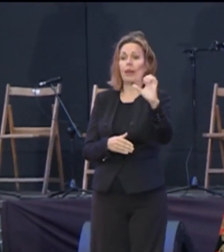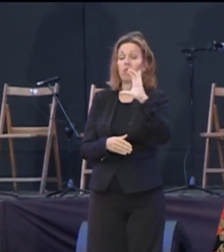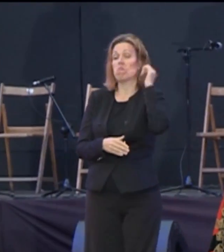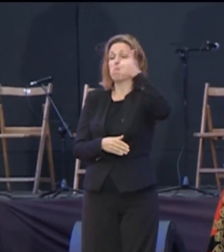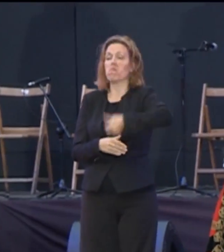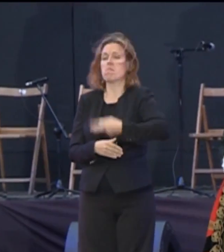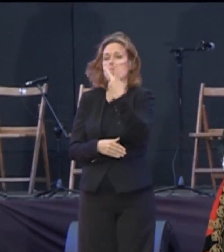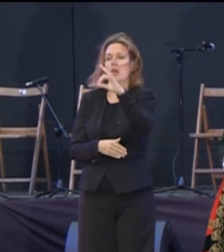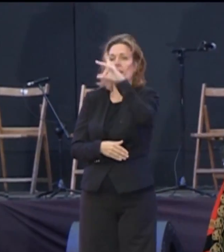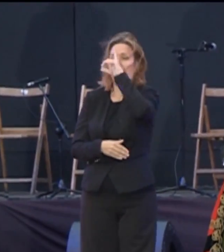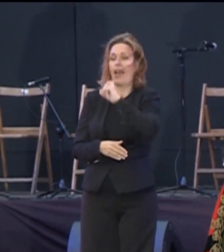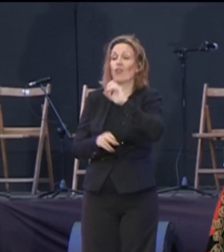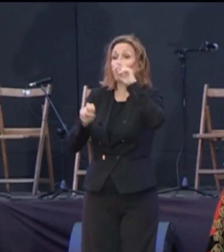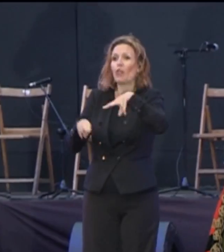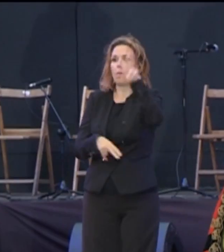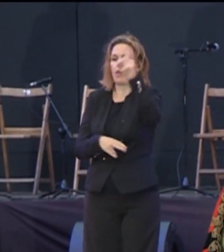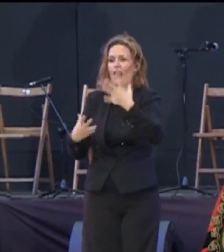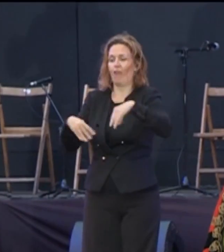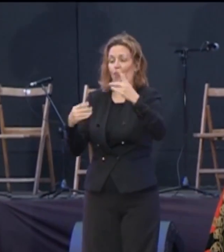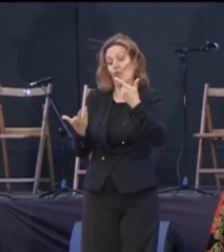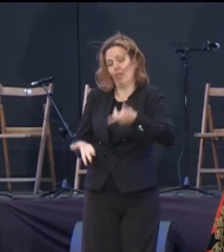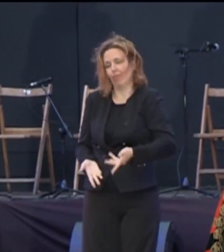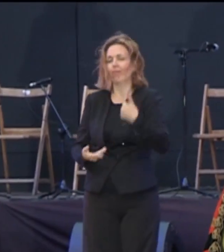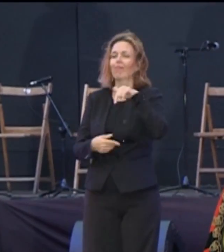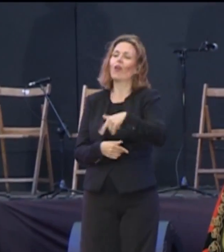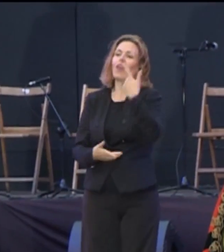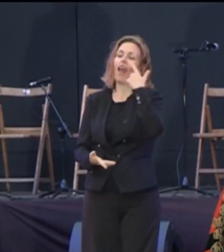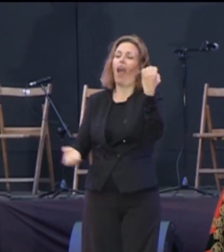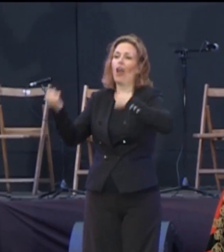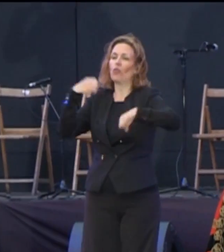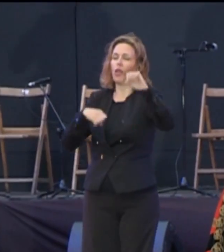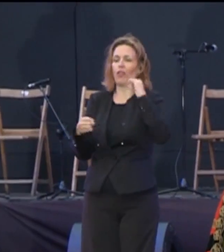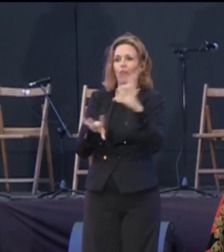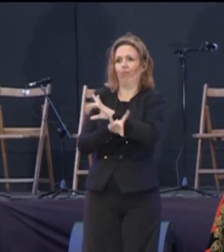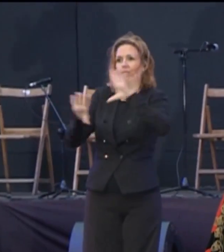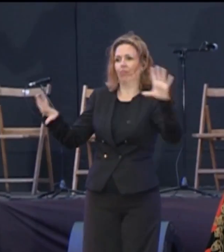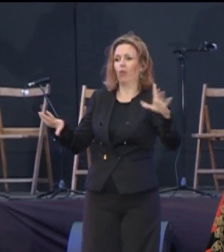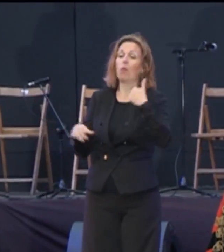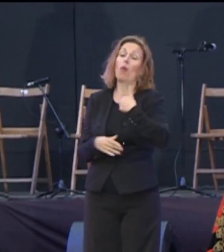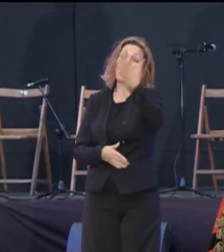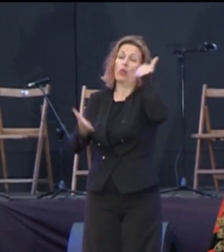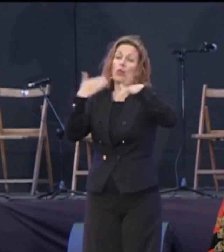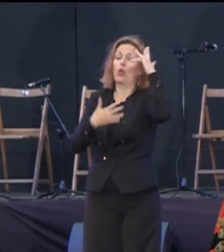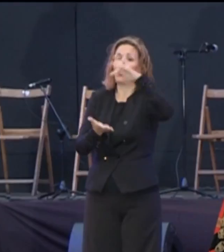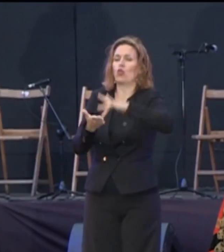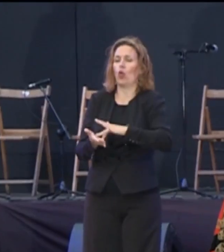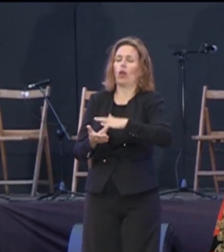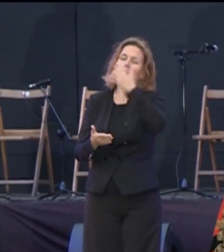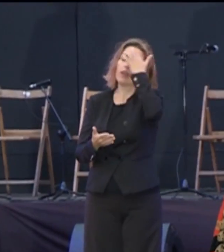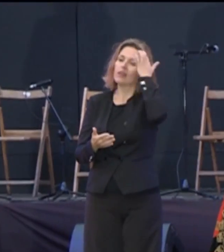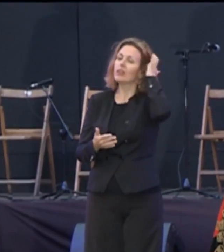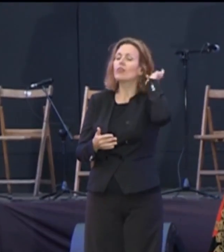de 20 años sin venir a Burgos. Tienen que ofrecernos una actuación porque el recuerdo que nos dejaron, la verdad es